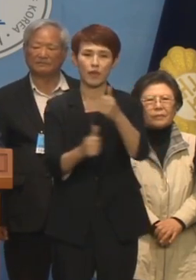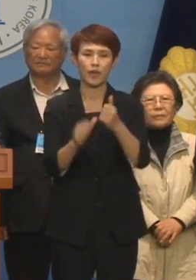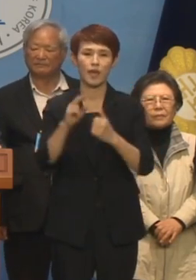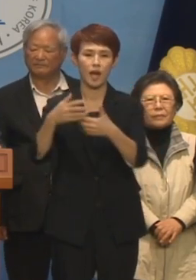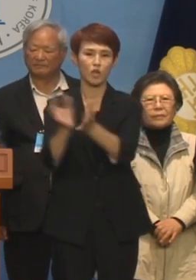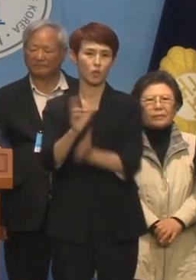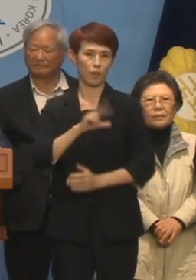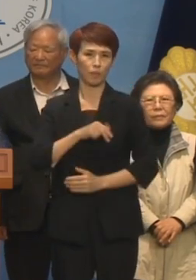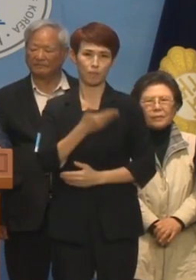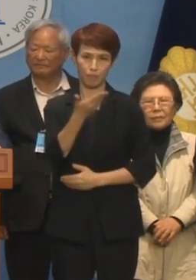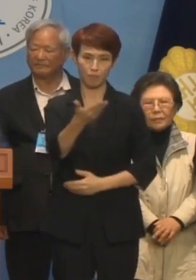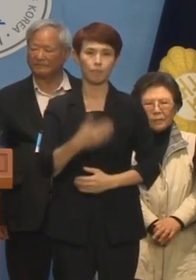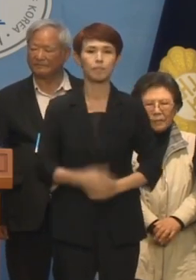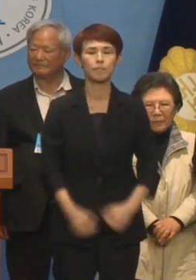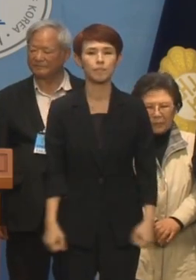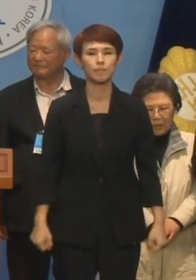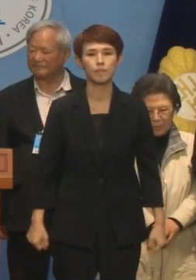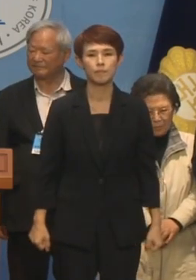의원 일동.